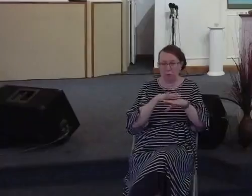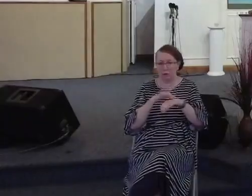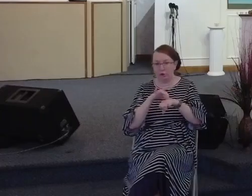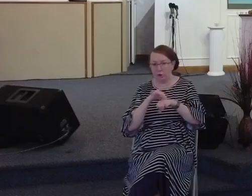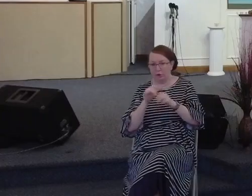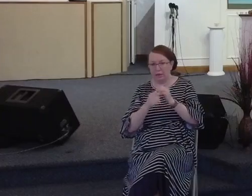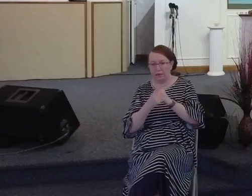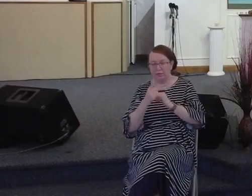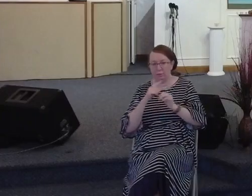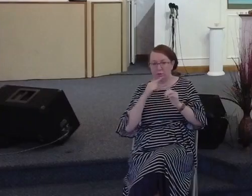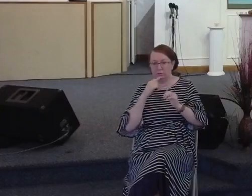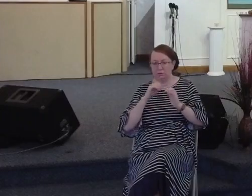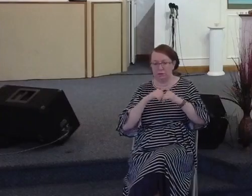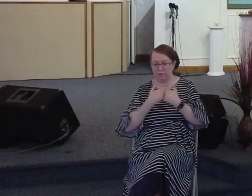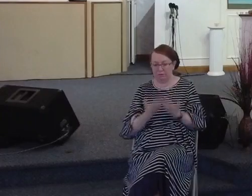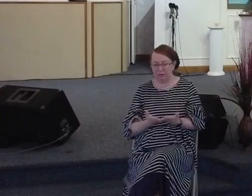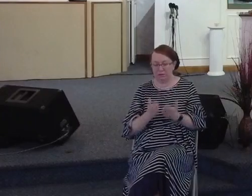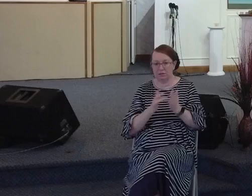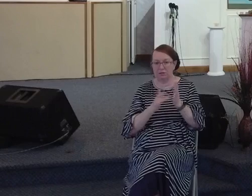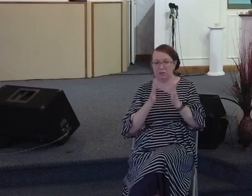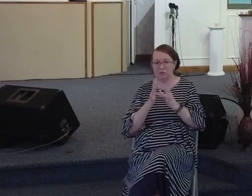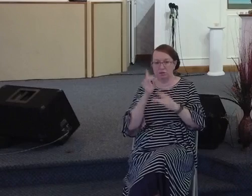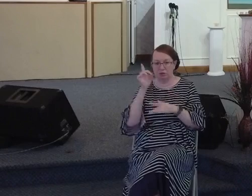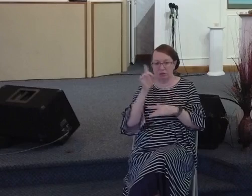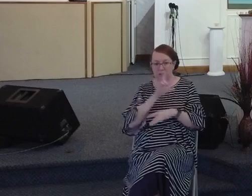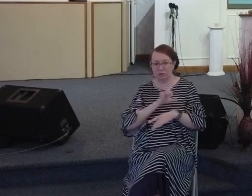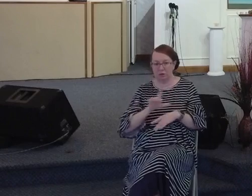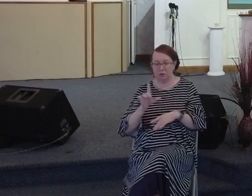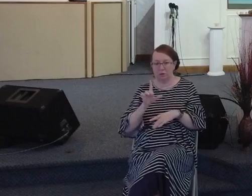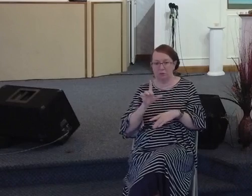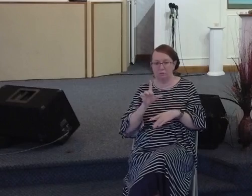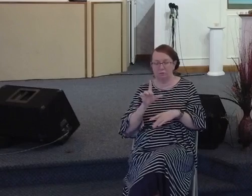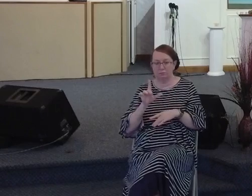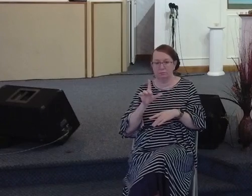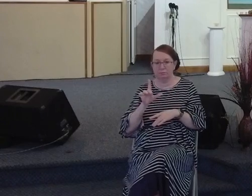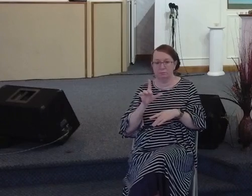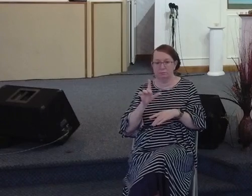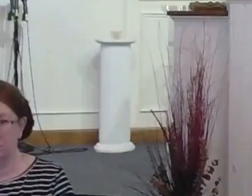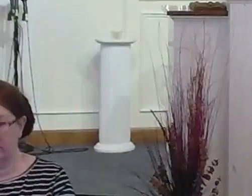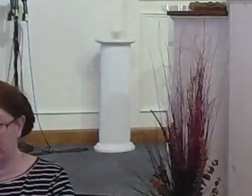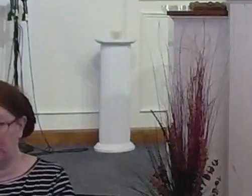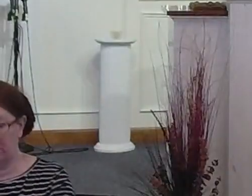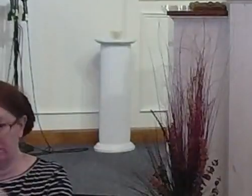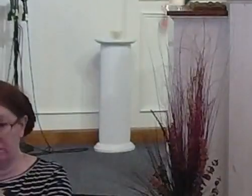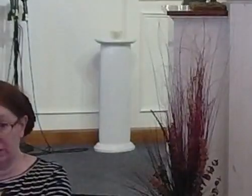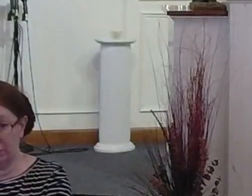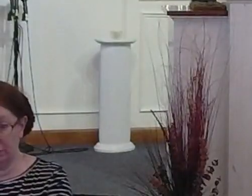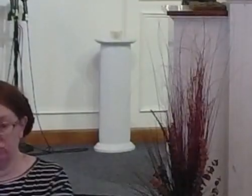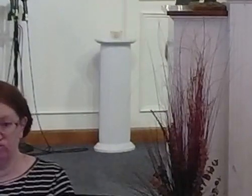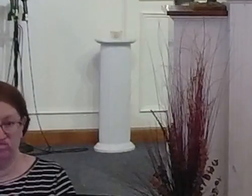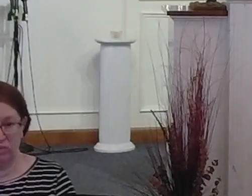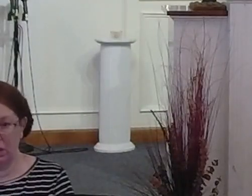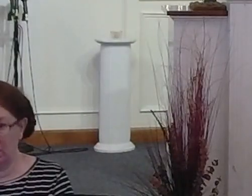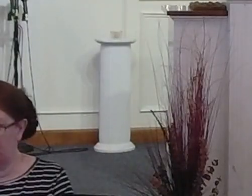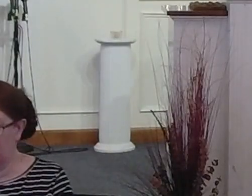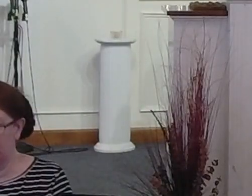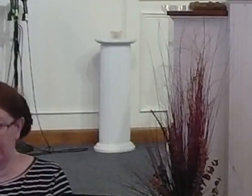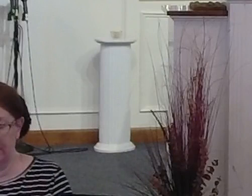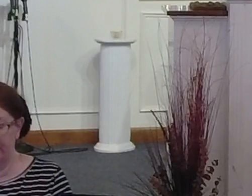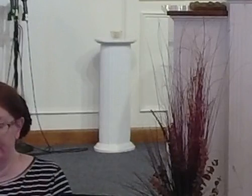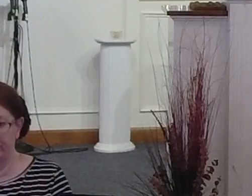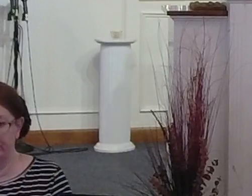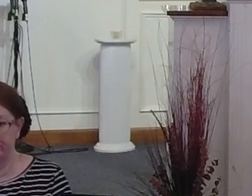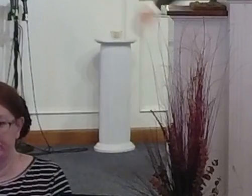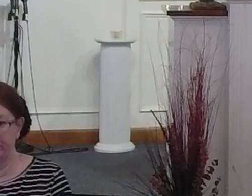Jesús doble toda rodilla, los que están en el cielo y los que están en la tierra, y quien en la tierra